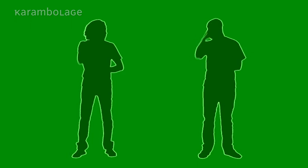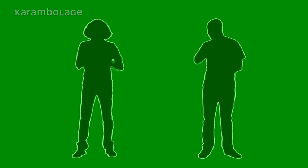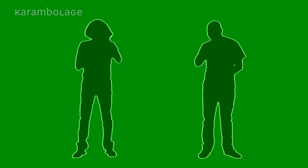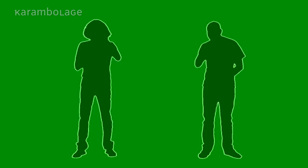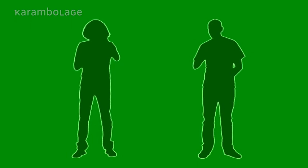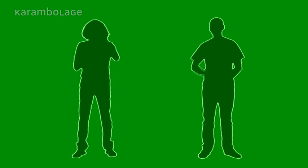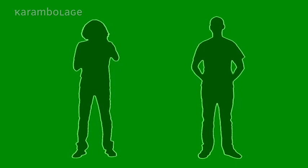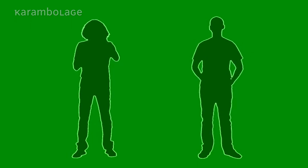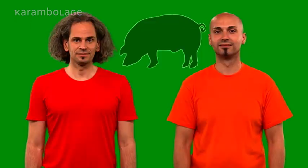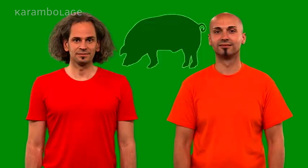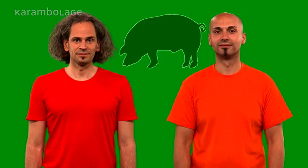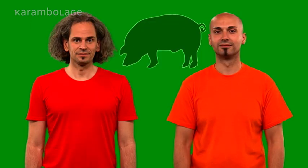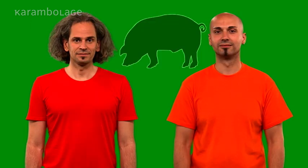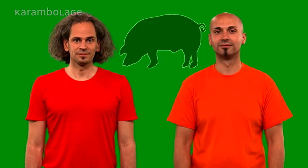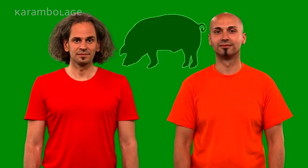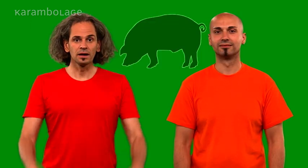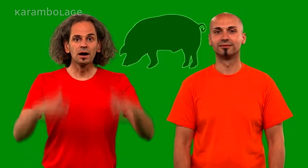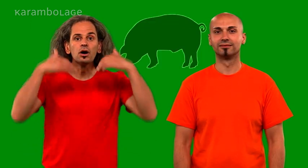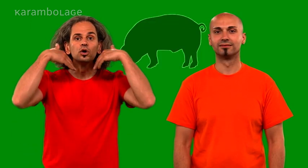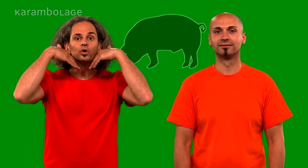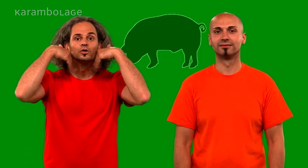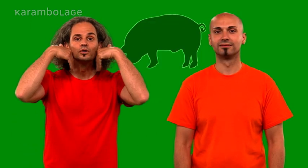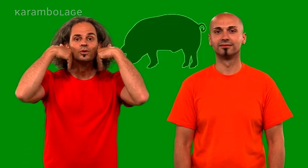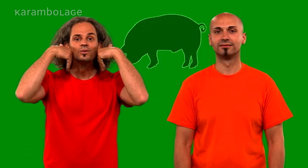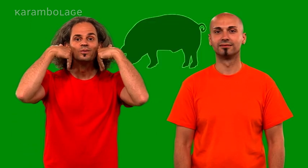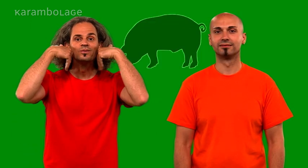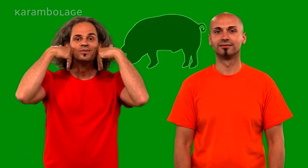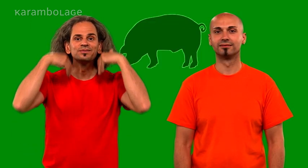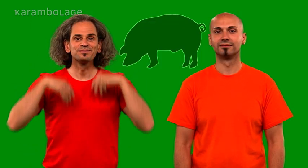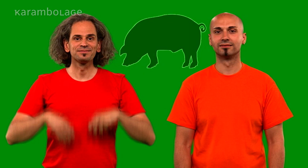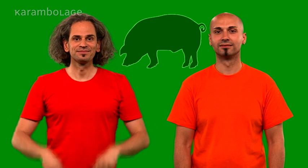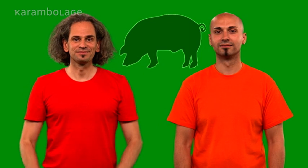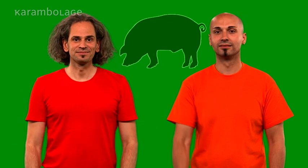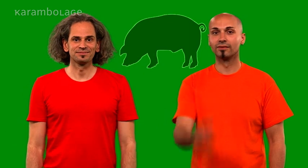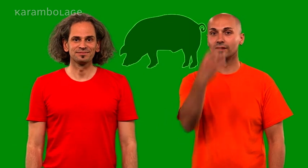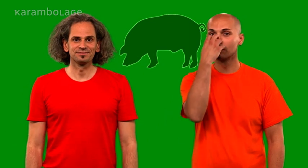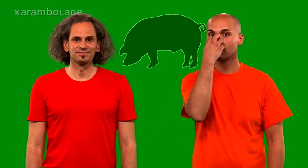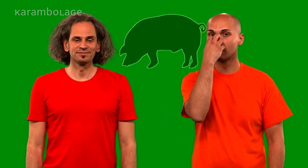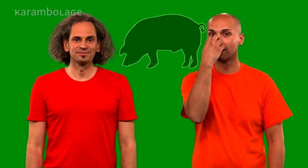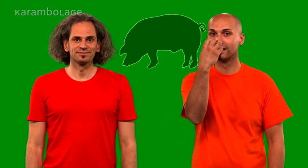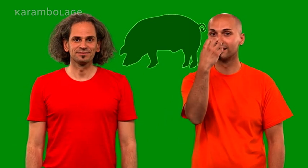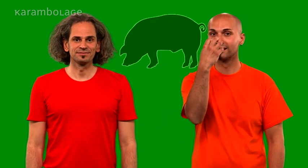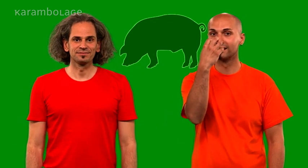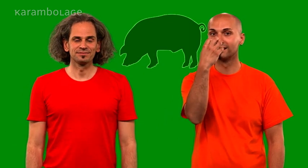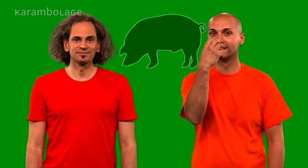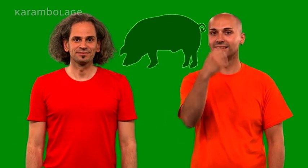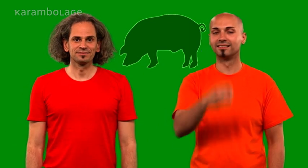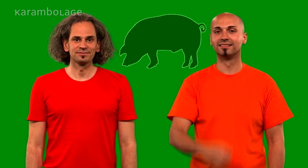gelernt, dass das Erkennungszeichen des französischen Schweins die Ohren sind, während es beim deutschen Schwein der Rüssel ist.